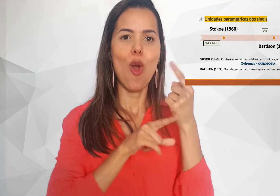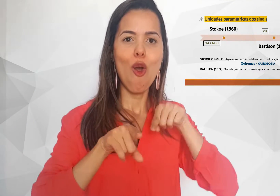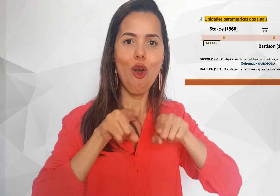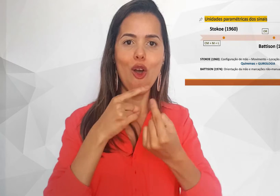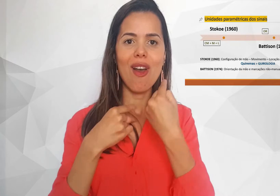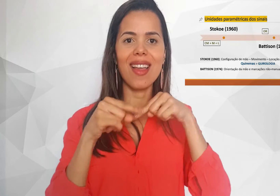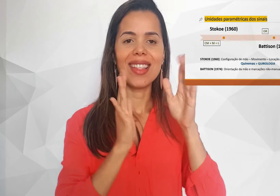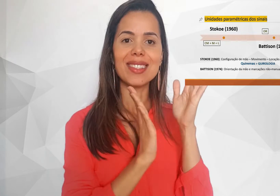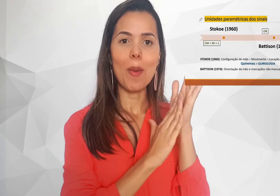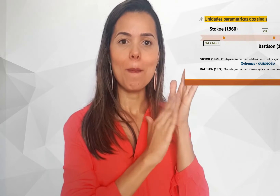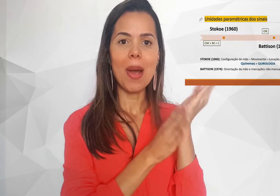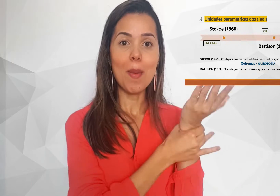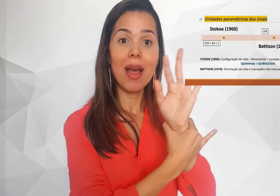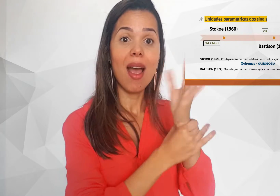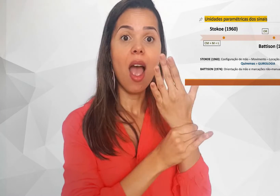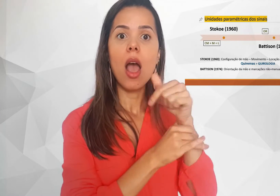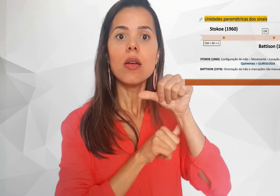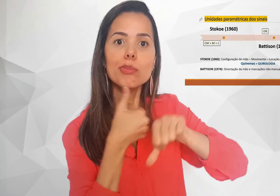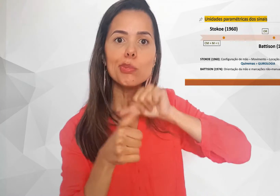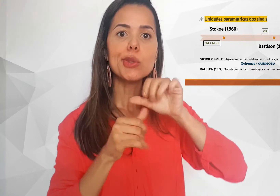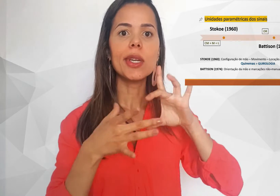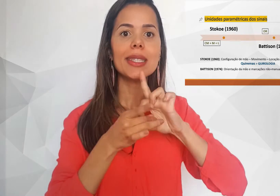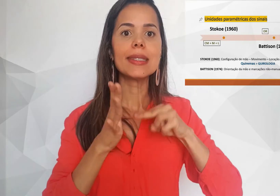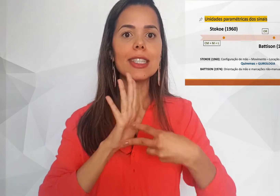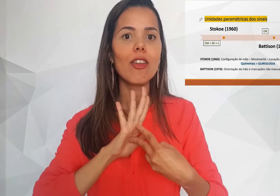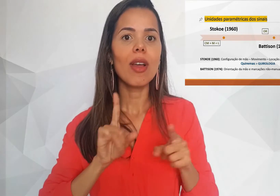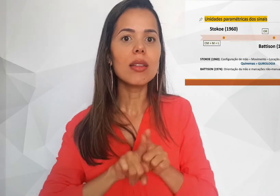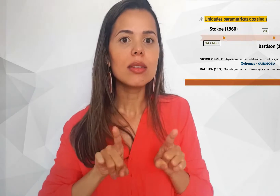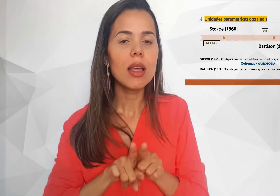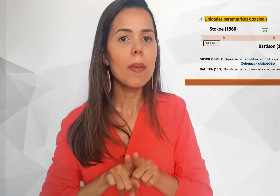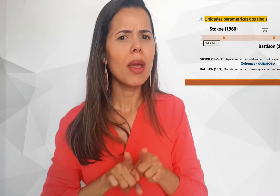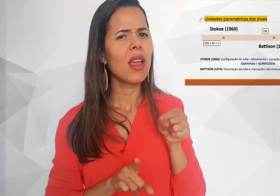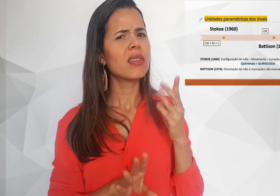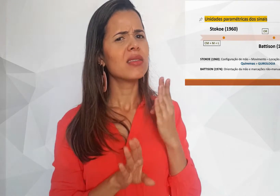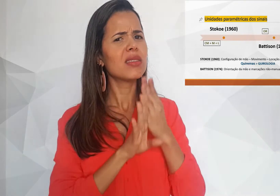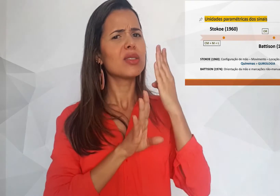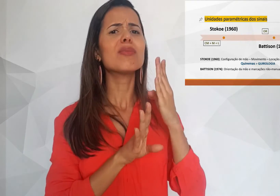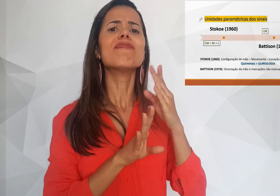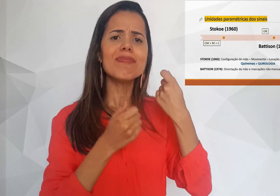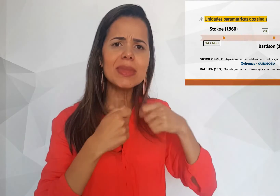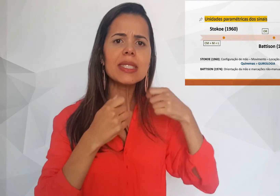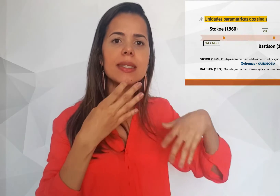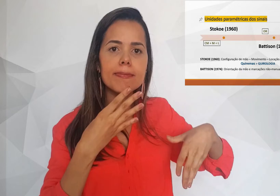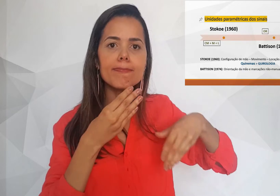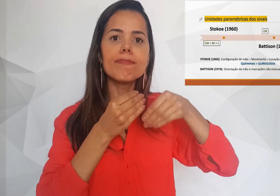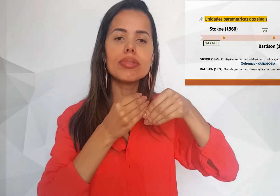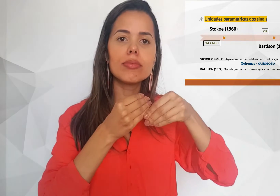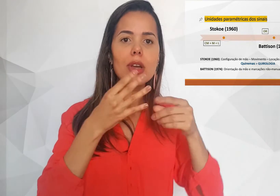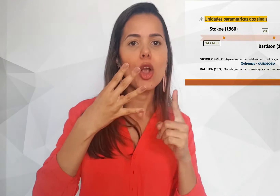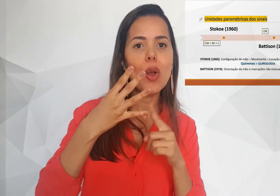mão, isso também era distintivo nas línguas de sinais, tá? E não somente isso, para Bateson, ele começa a